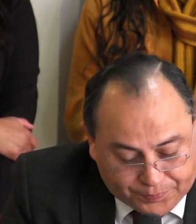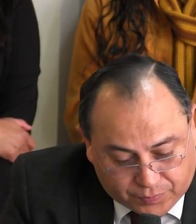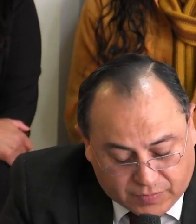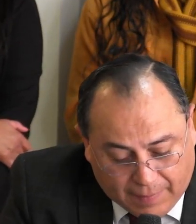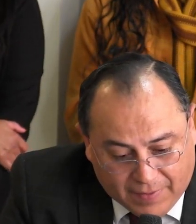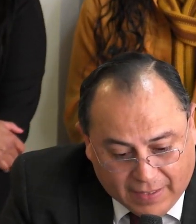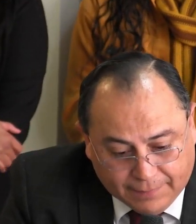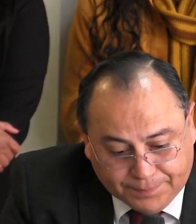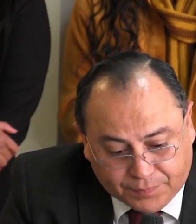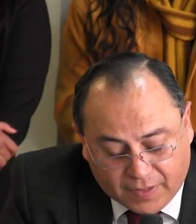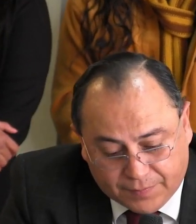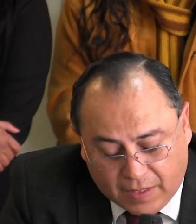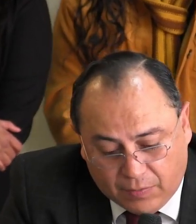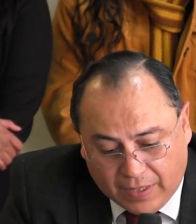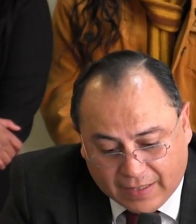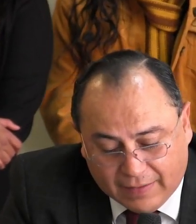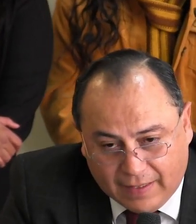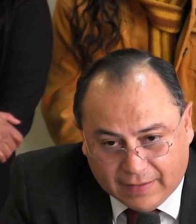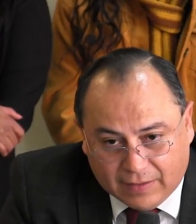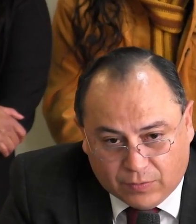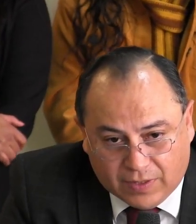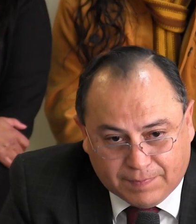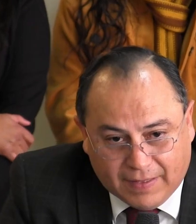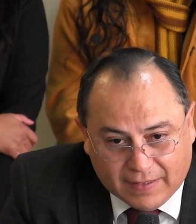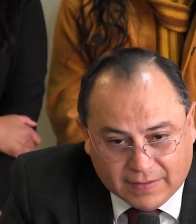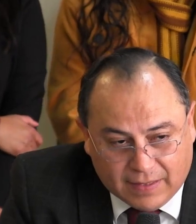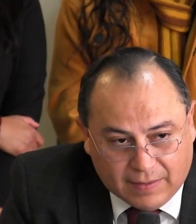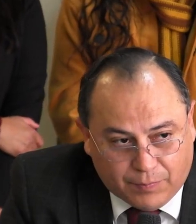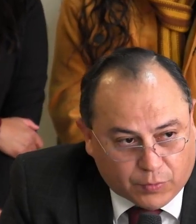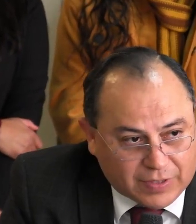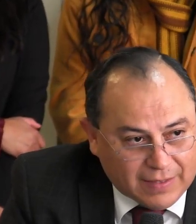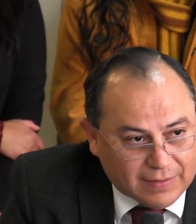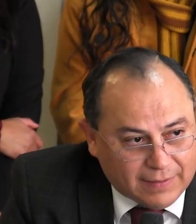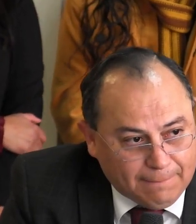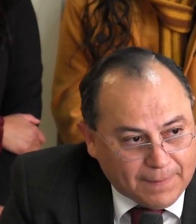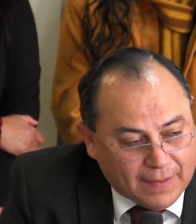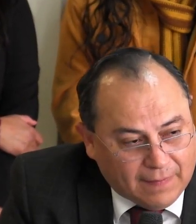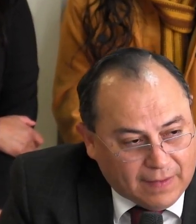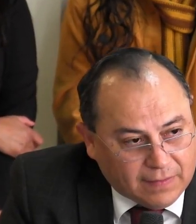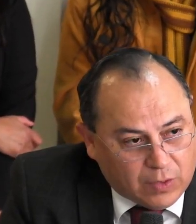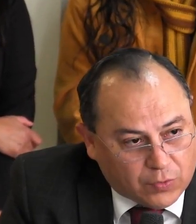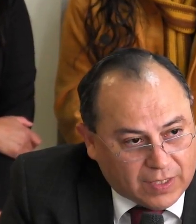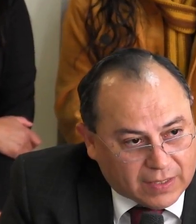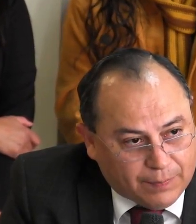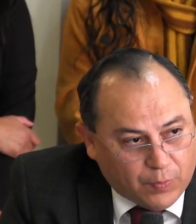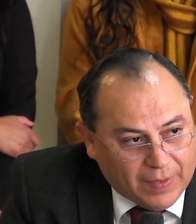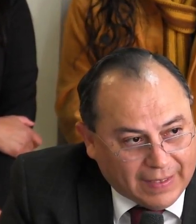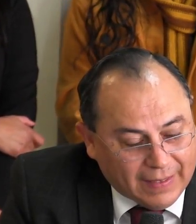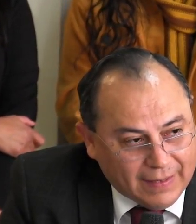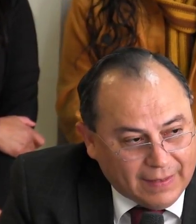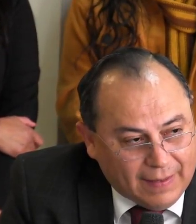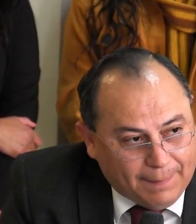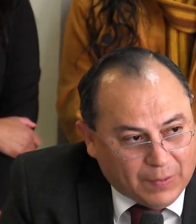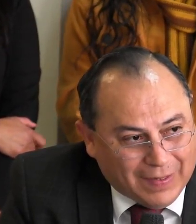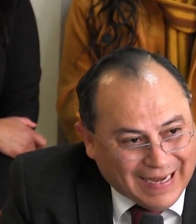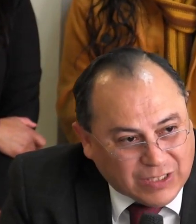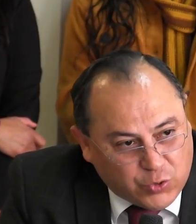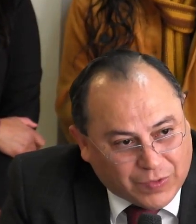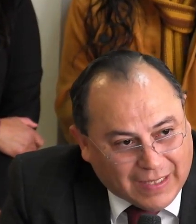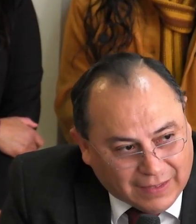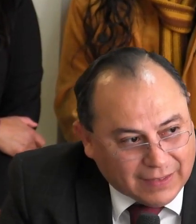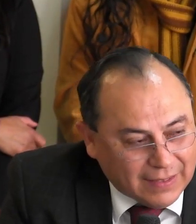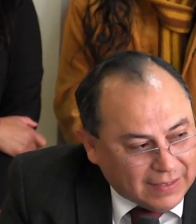Escuchamos también a una arquitecta con experiencia importante en el interior de la República, pero